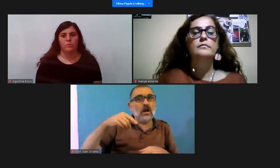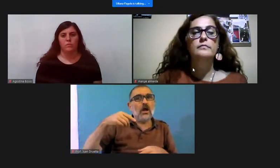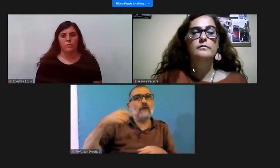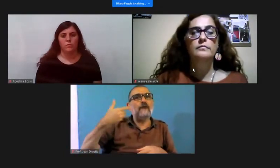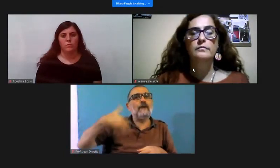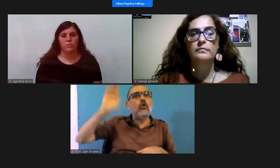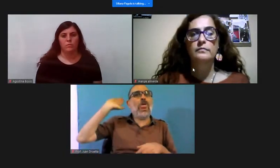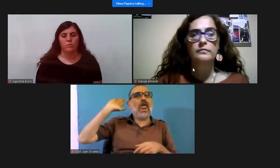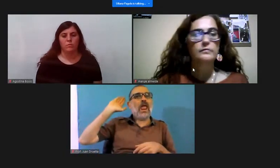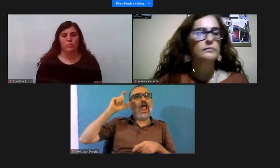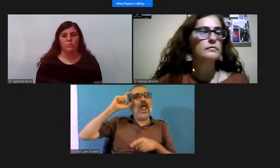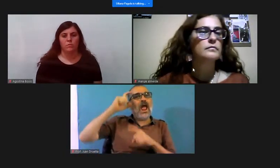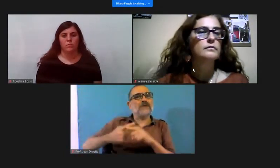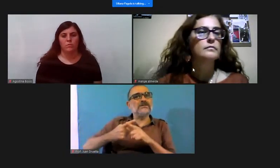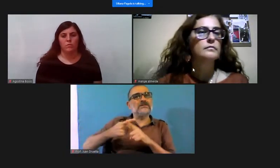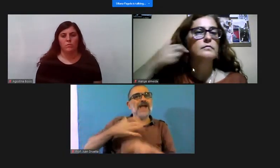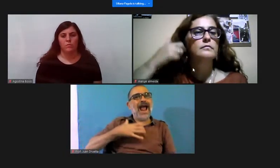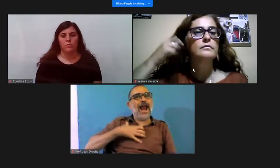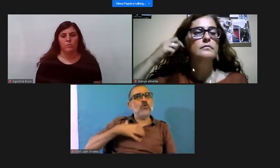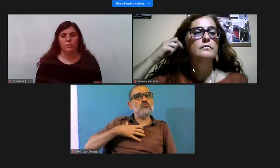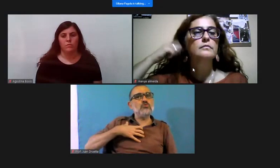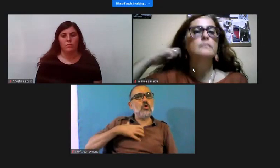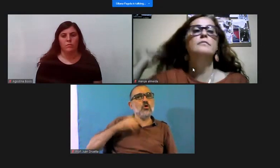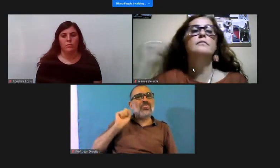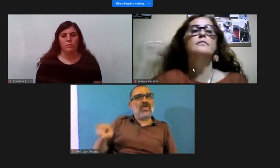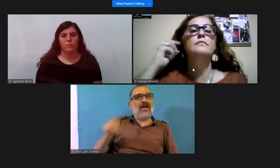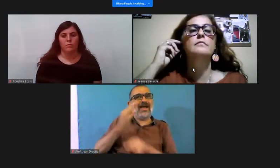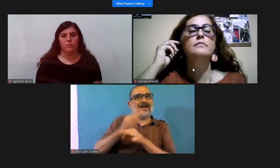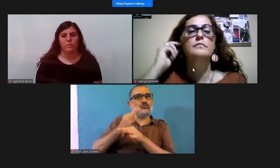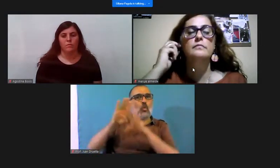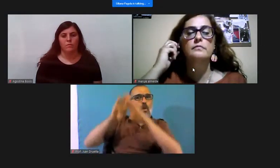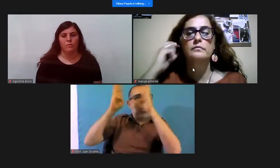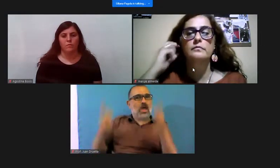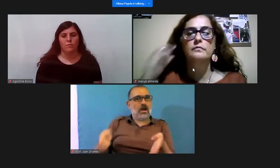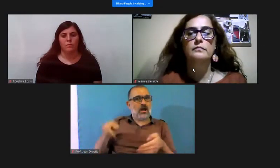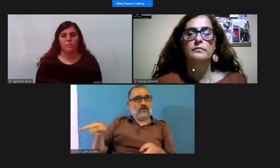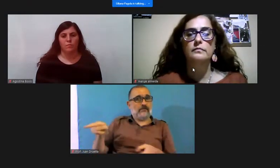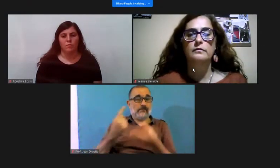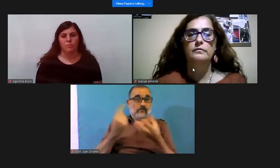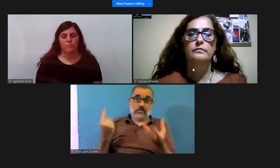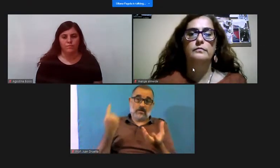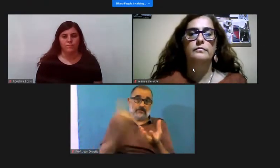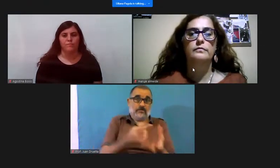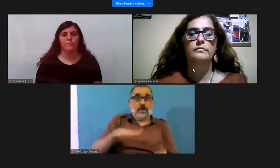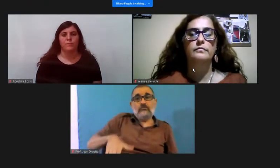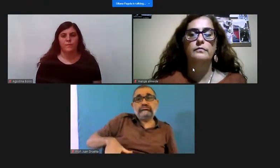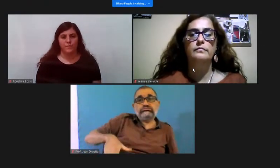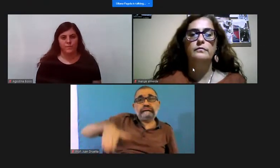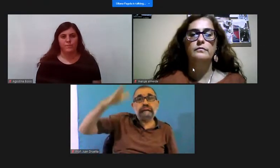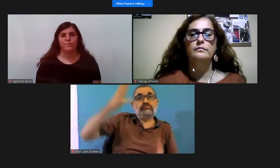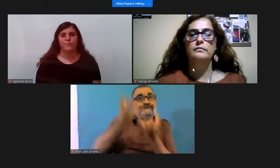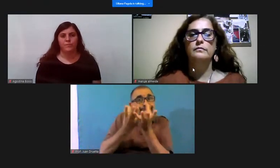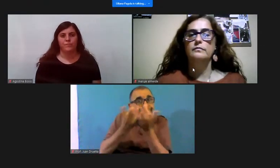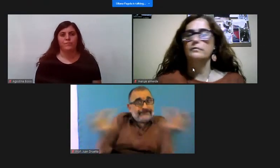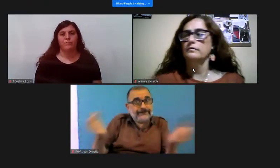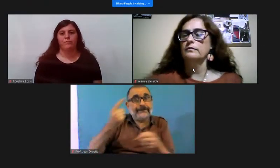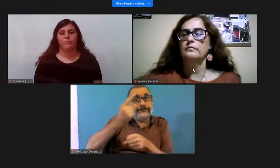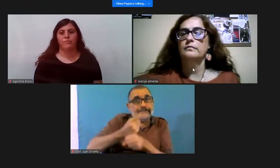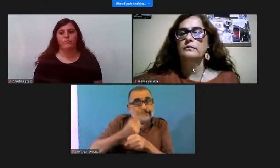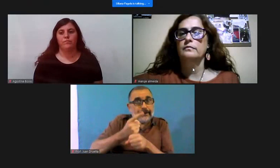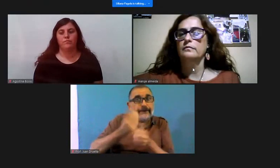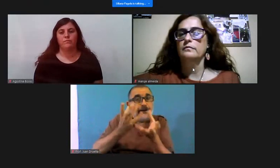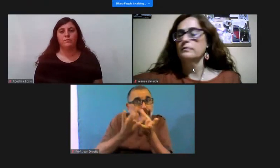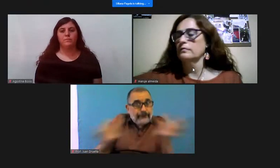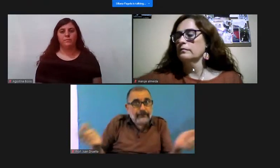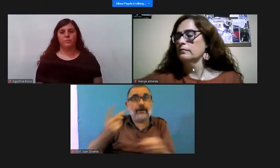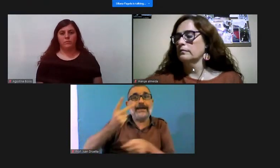escuelas. La mayoría de esas personas son exalumnos de esa misma escuela, ¿no? Como